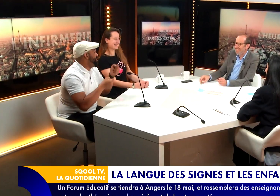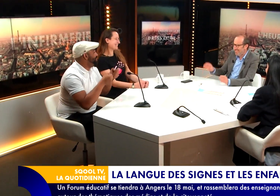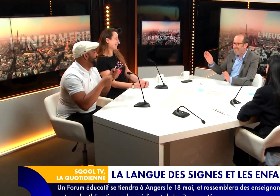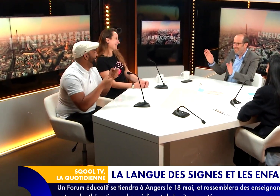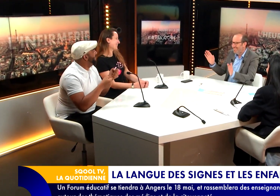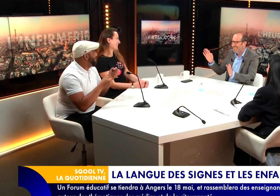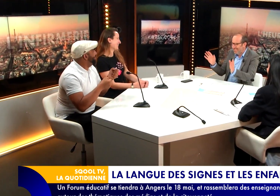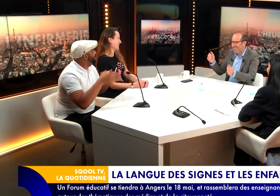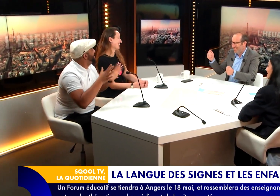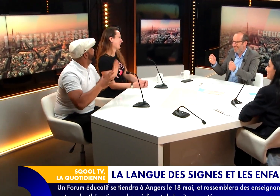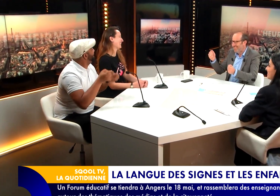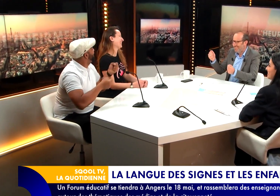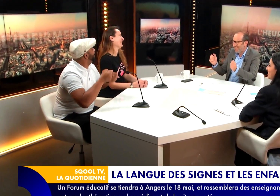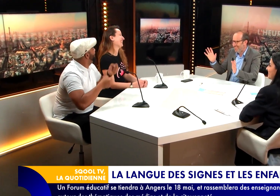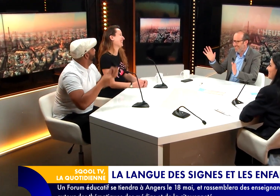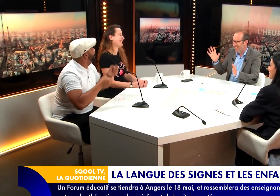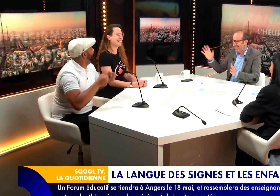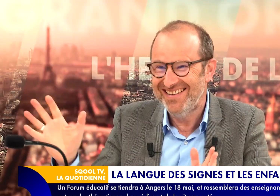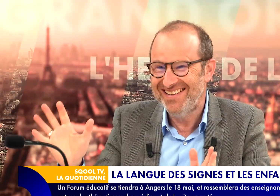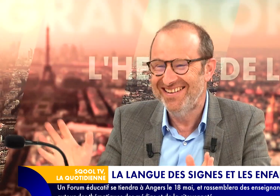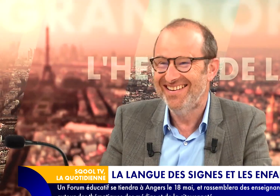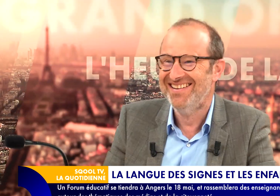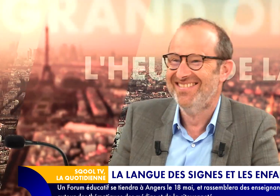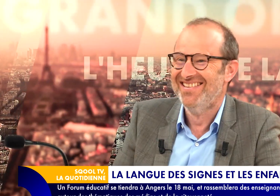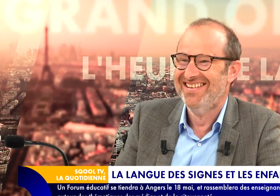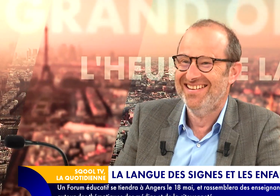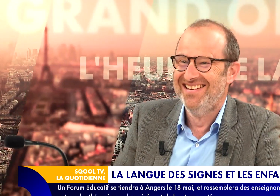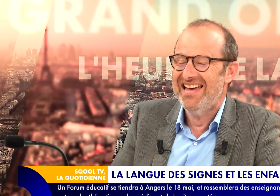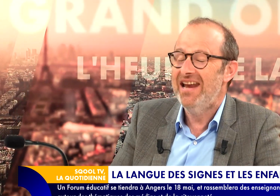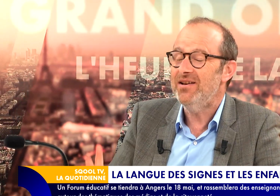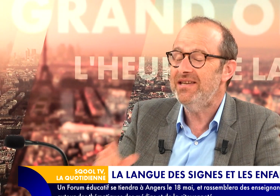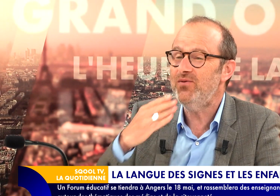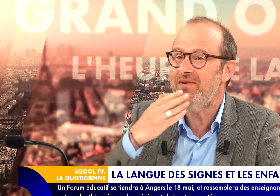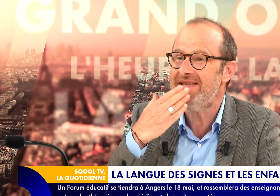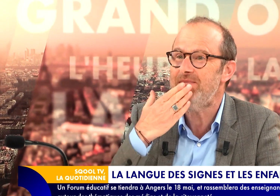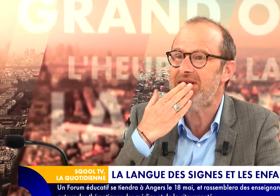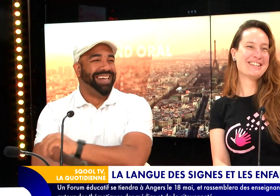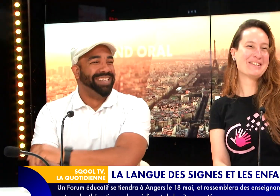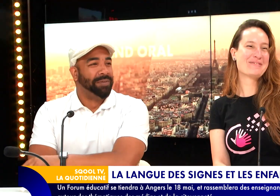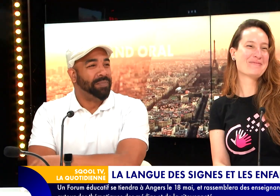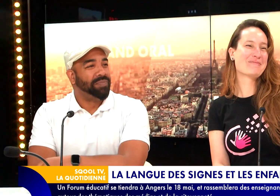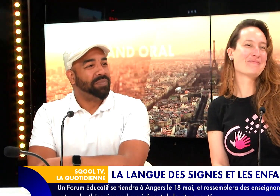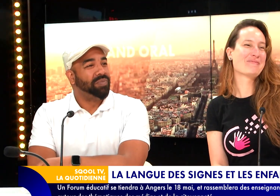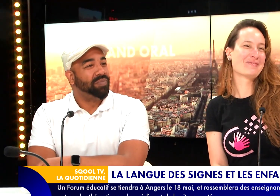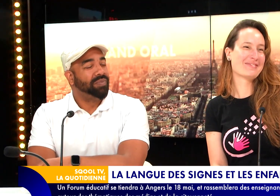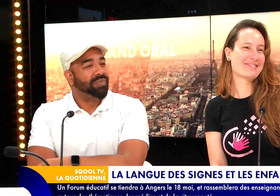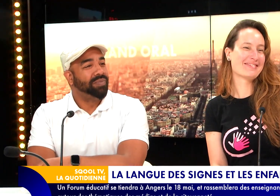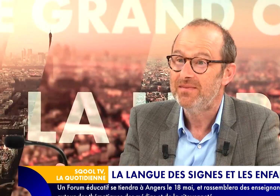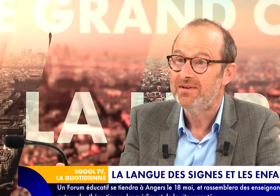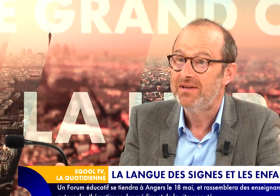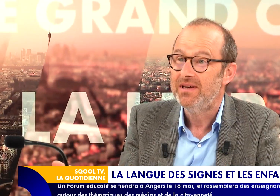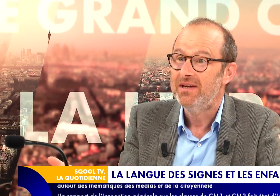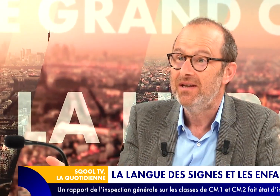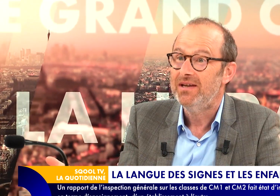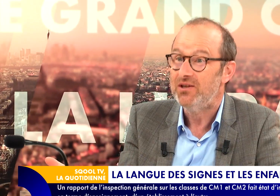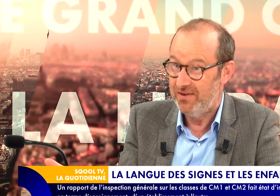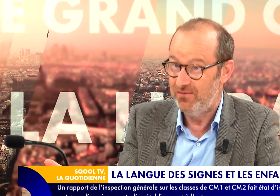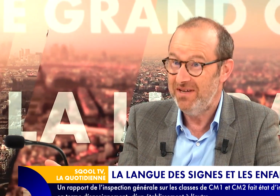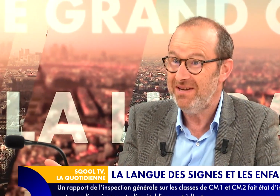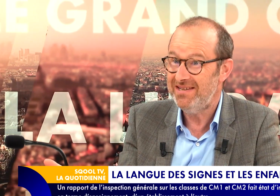Ça continue. Ni mes voitures. Et ouais. Alors, si je vous fais ça maintenant comme ça. Merci. Je viens de vous dire merci